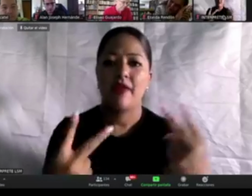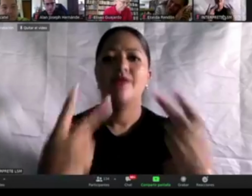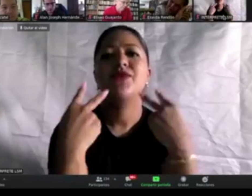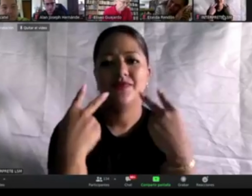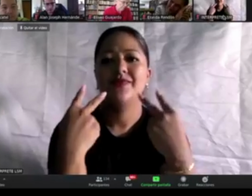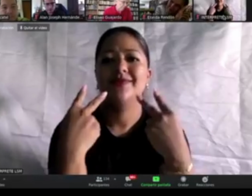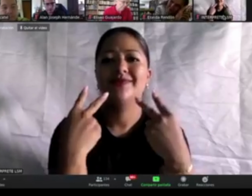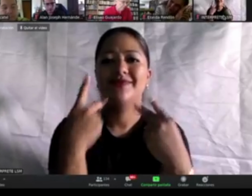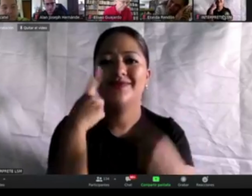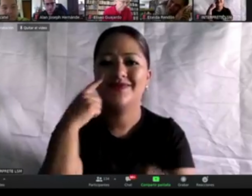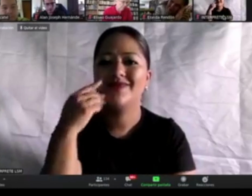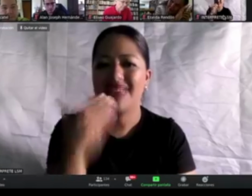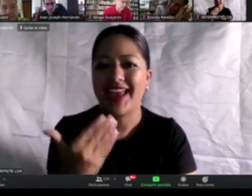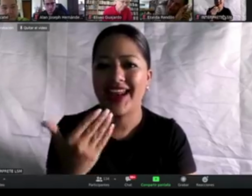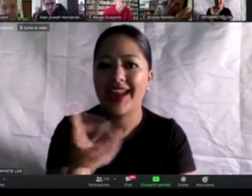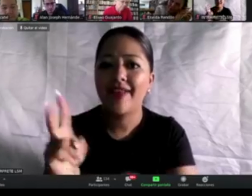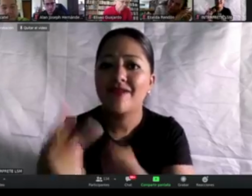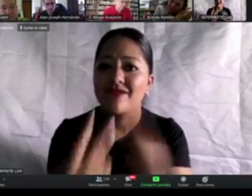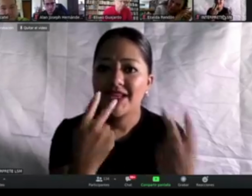ambiente universitario eso